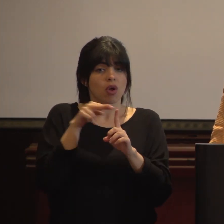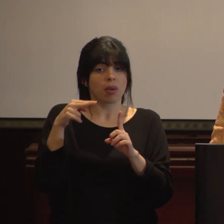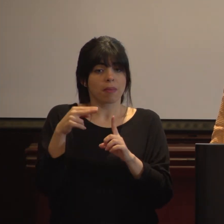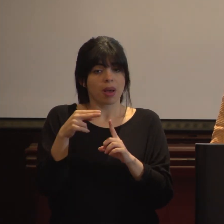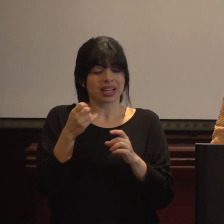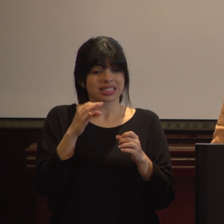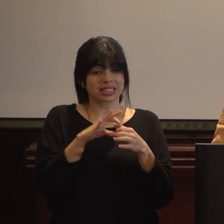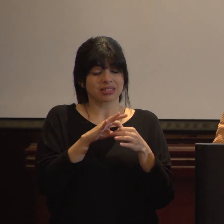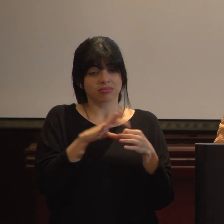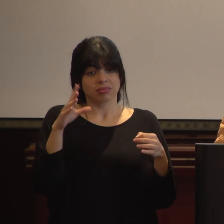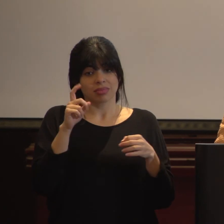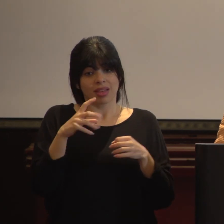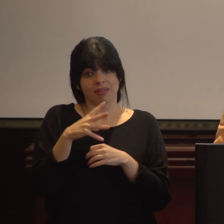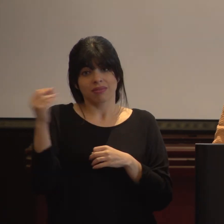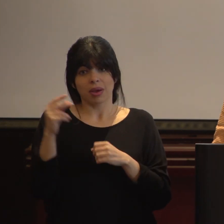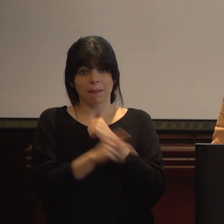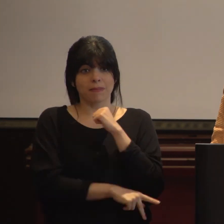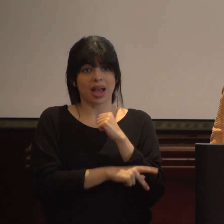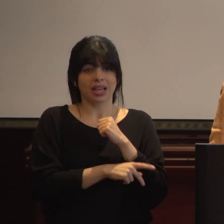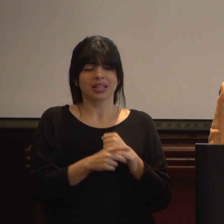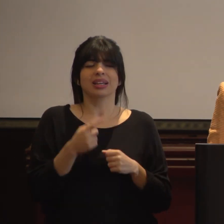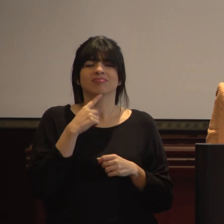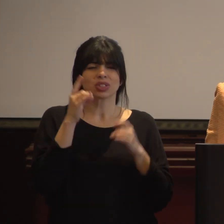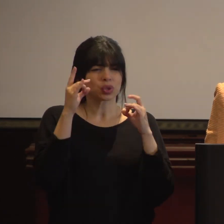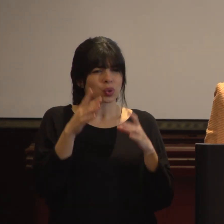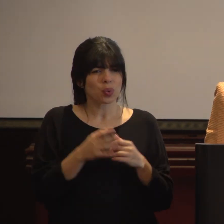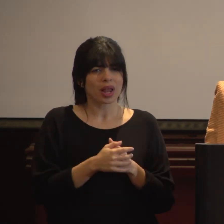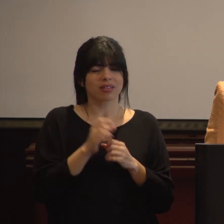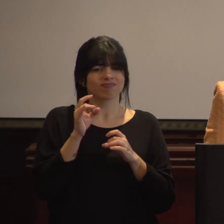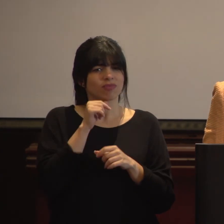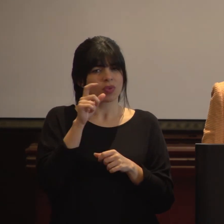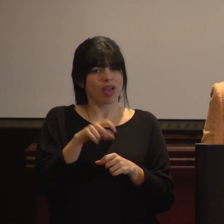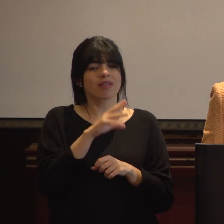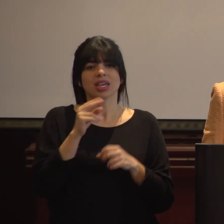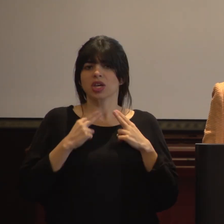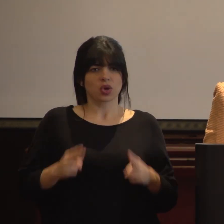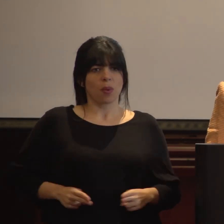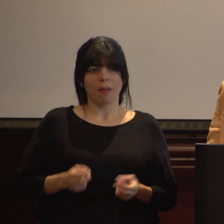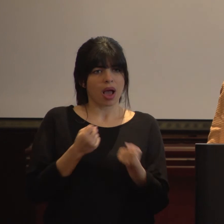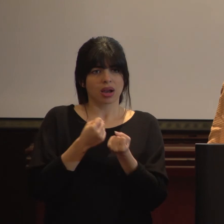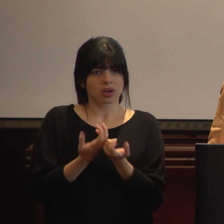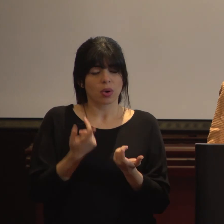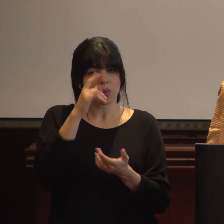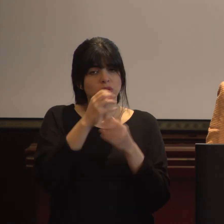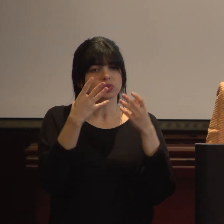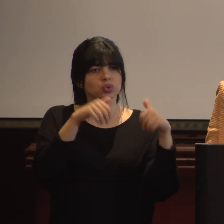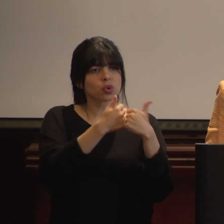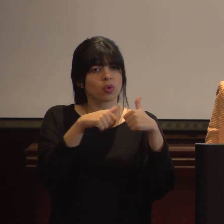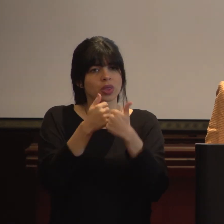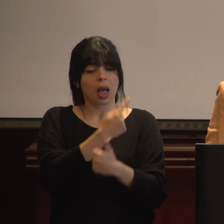desarraigo obligatorio es cruel repudiable e inhumano y por ello son muchos los retos que tenemos en los